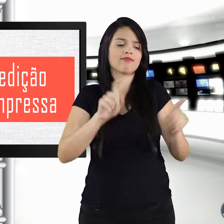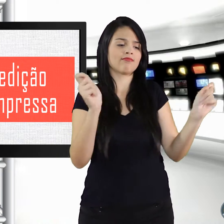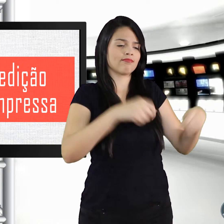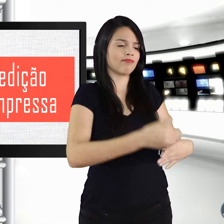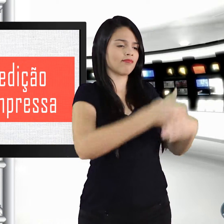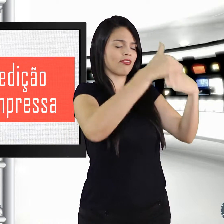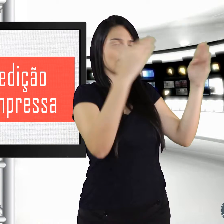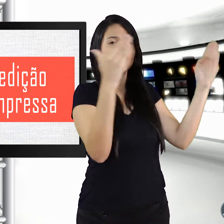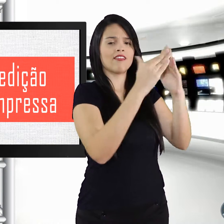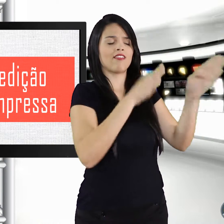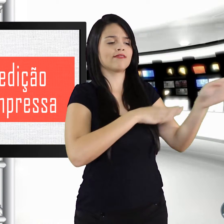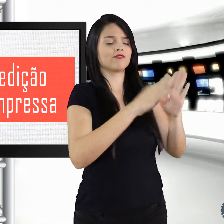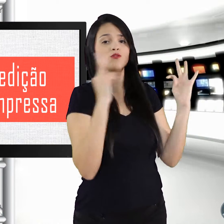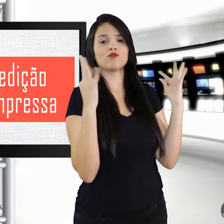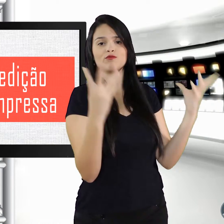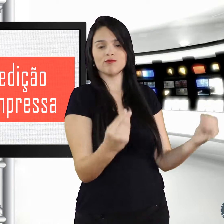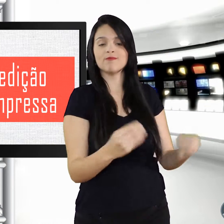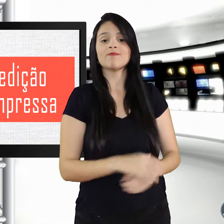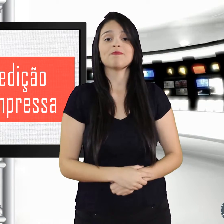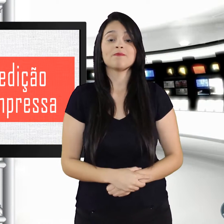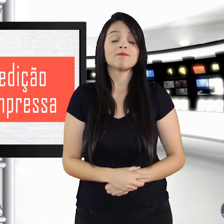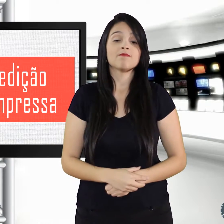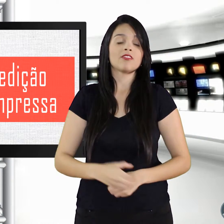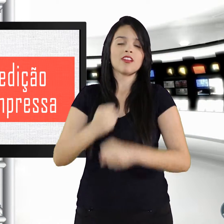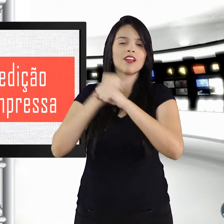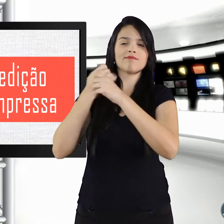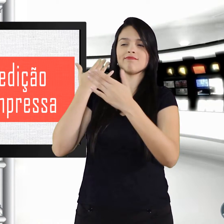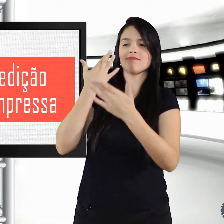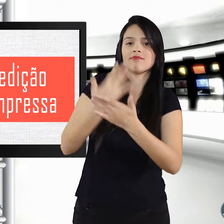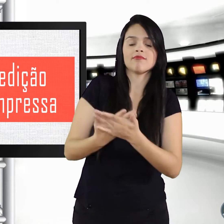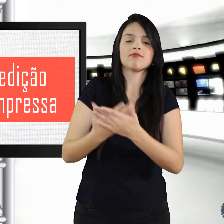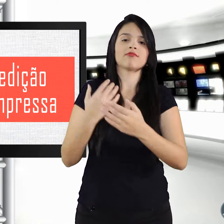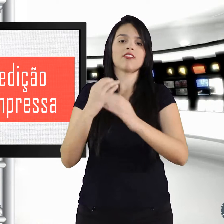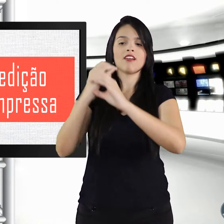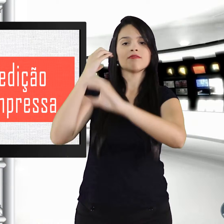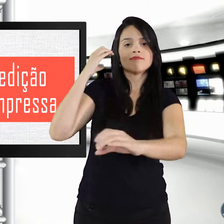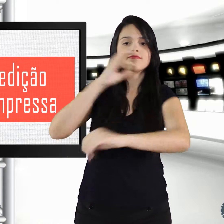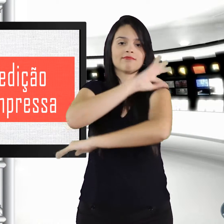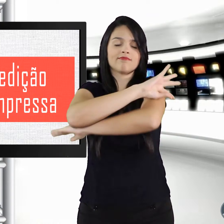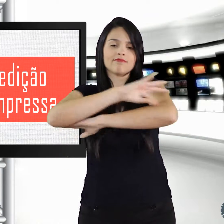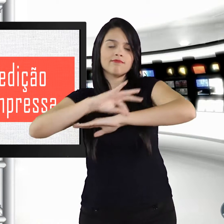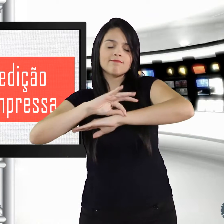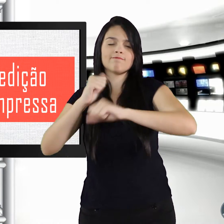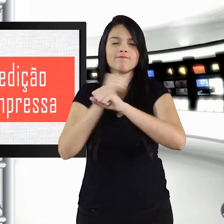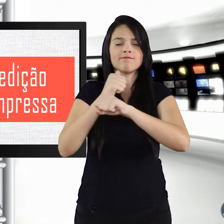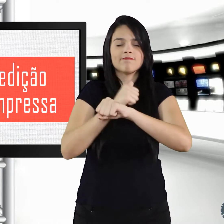todos, sem exceção. Nos últimos anos, especialmente arquitetos e engenheiros têm se dedicado com afinco